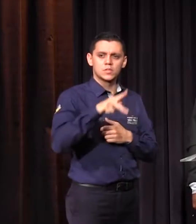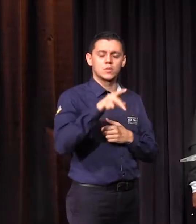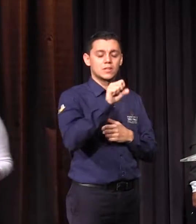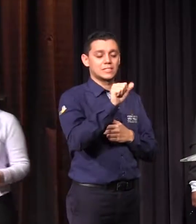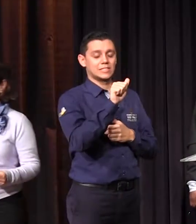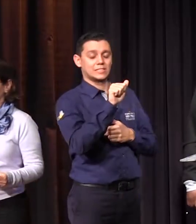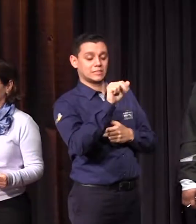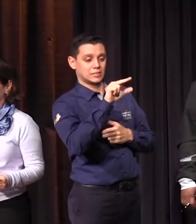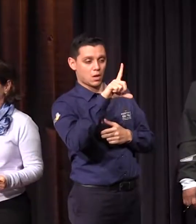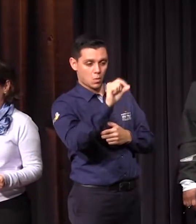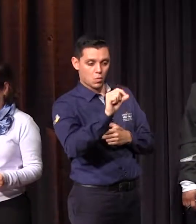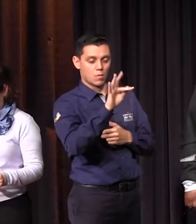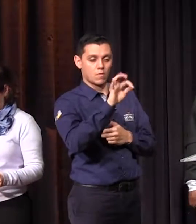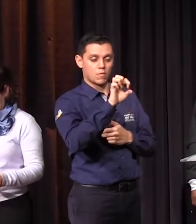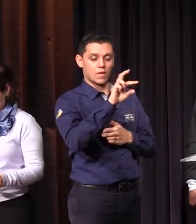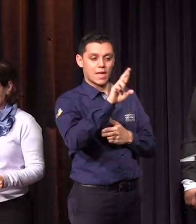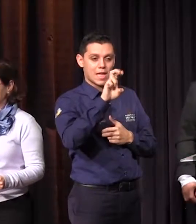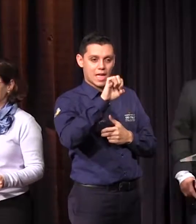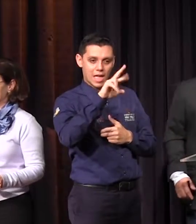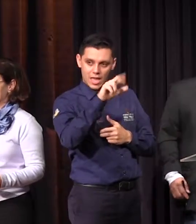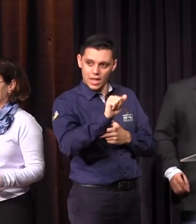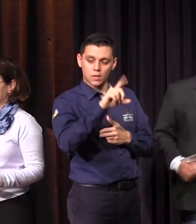santos braghini